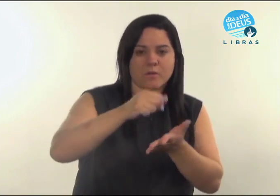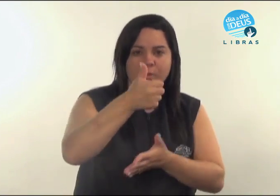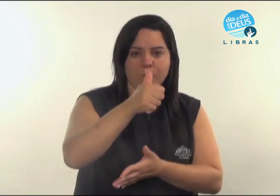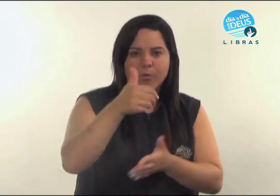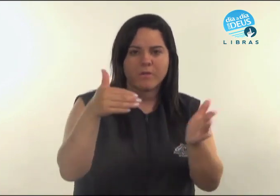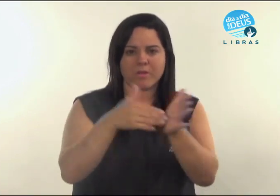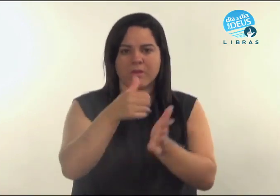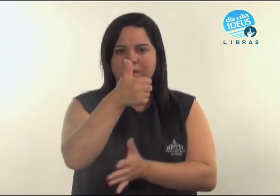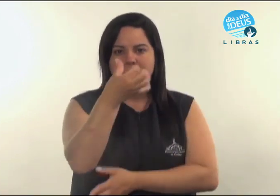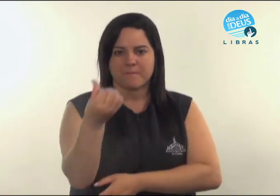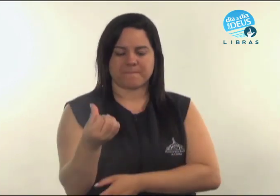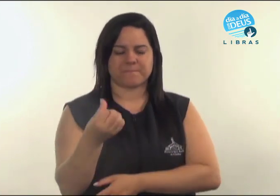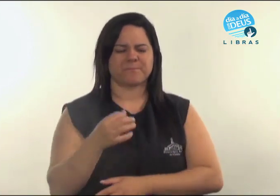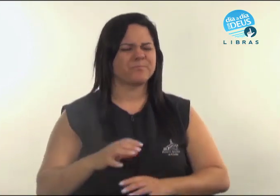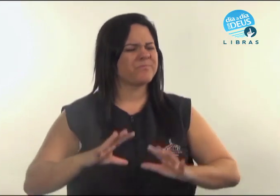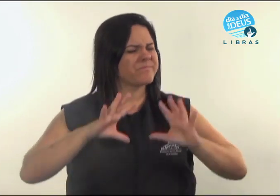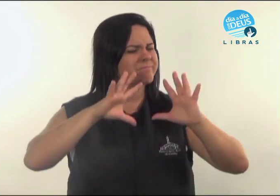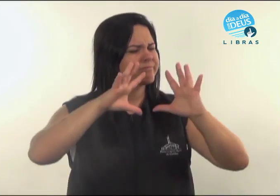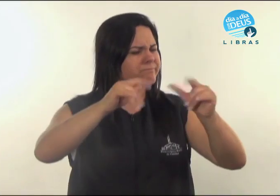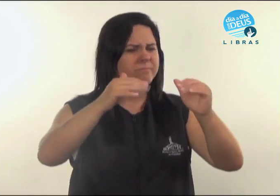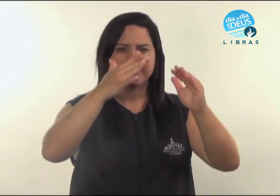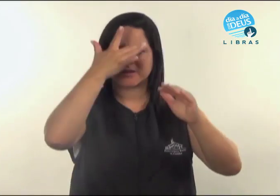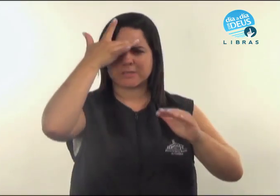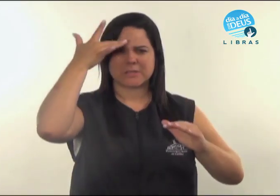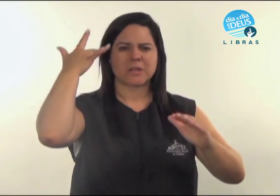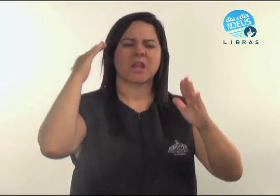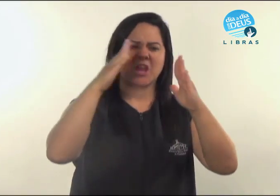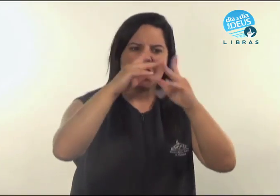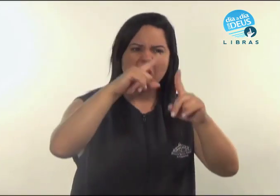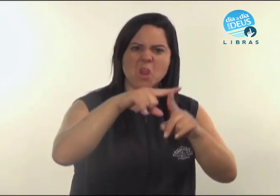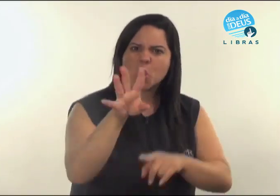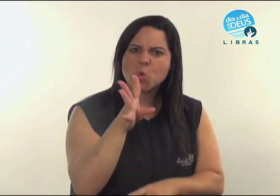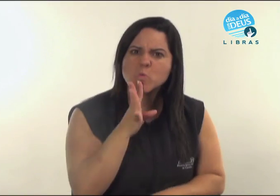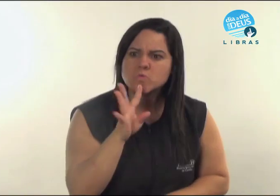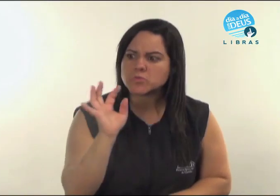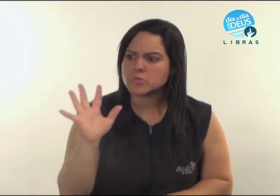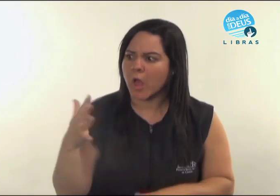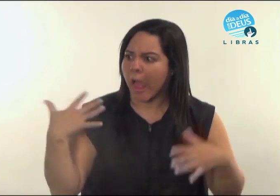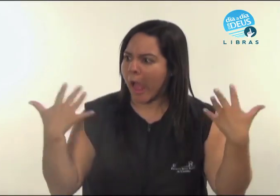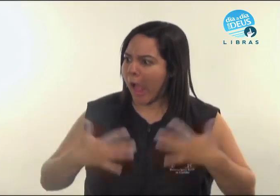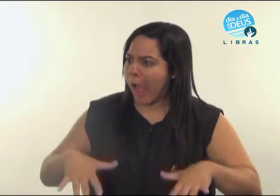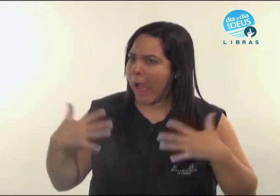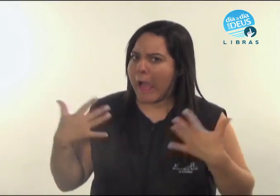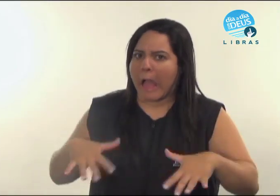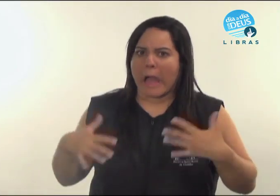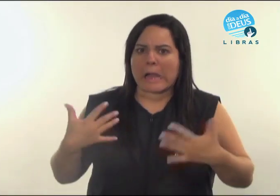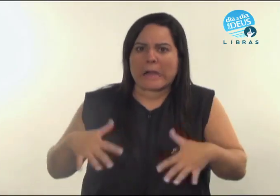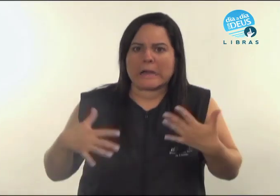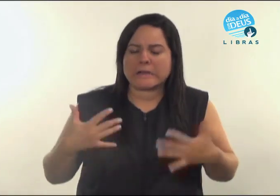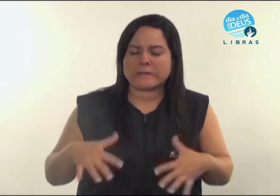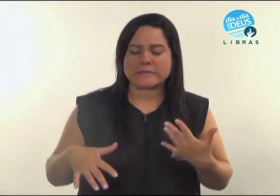concluir, nos versículos de 11 a 16, onde diz assim: e toda a igreja e todos aqueles que souberam disso ficaram